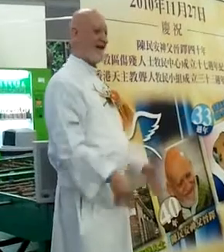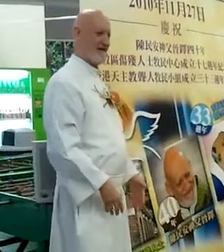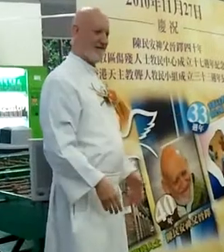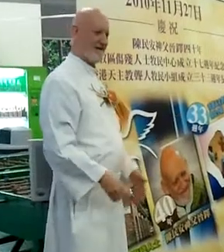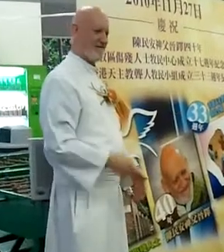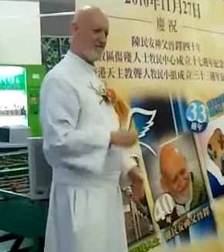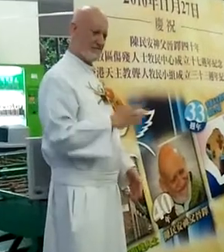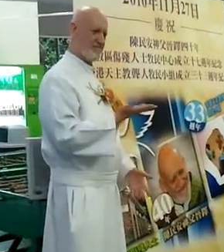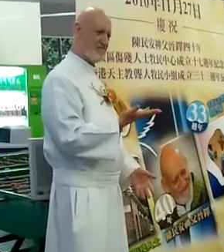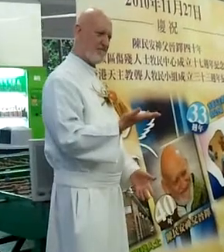但係